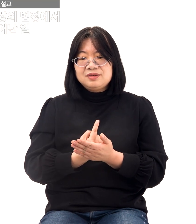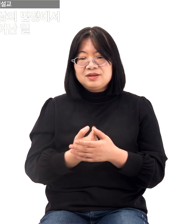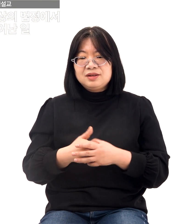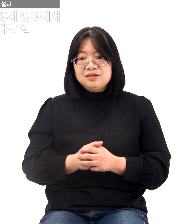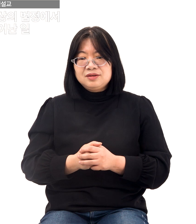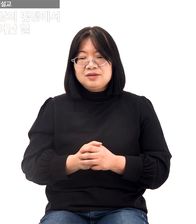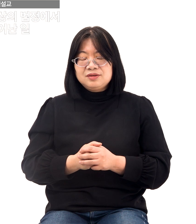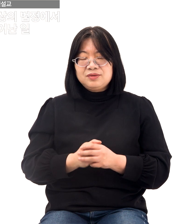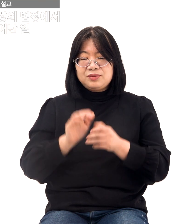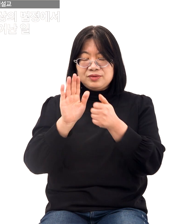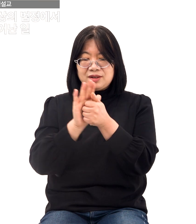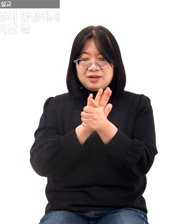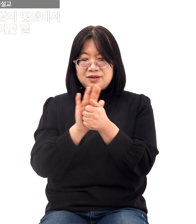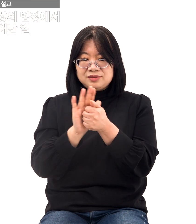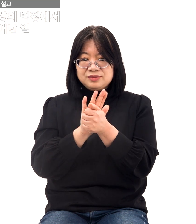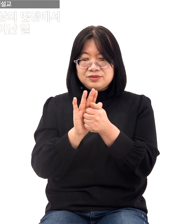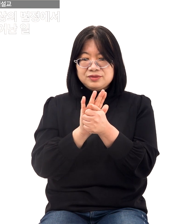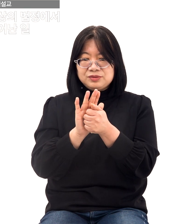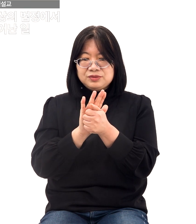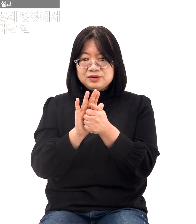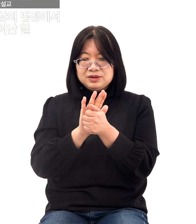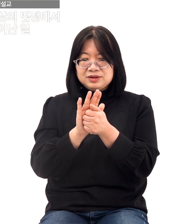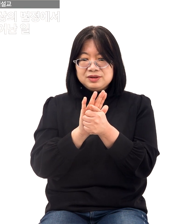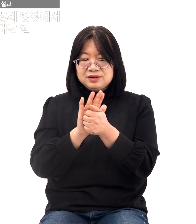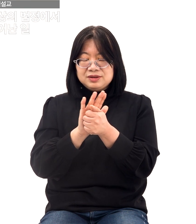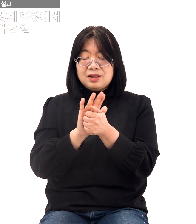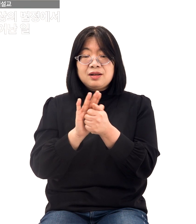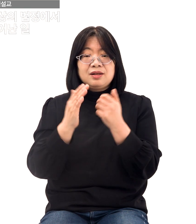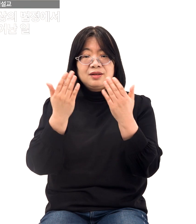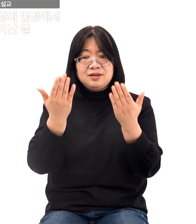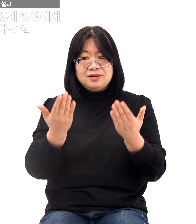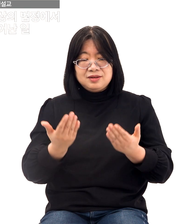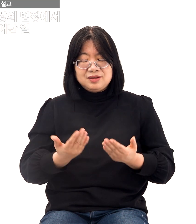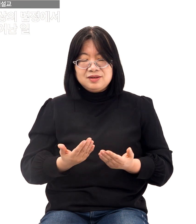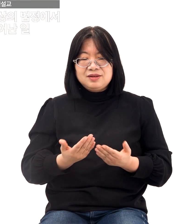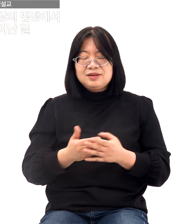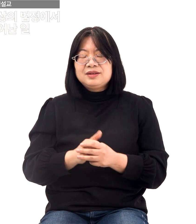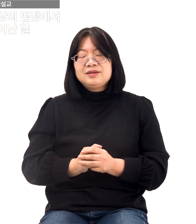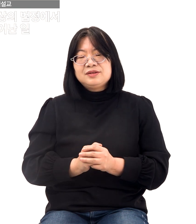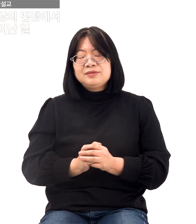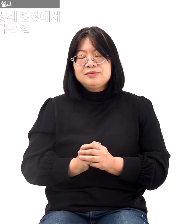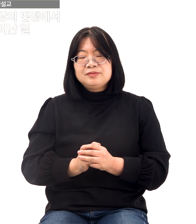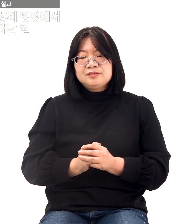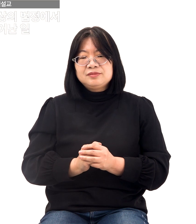오사 위로해 주시네.